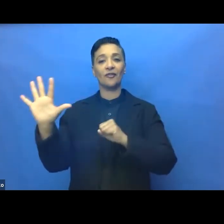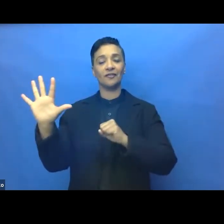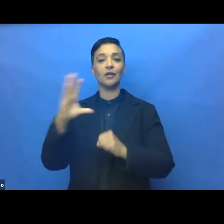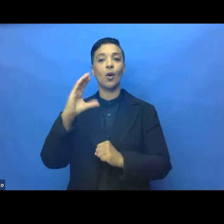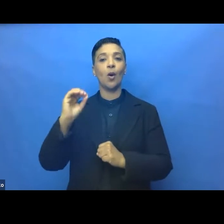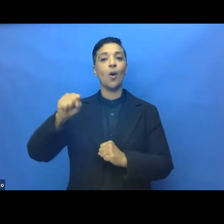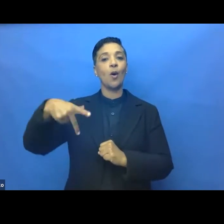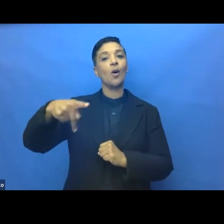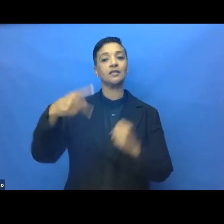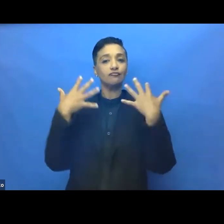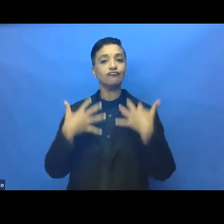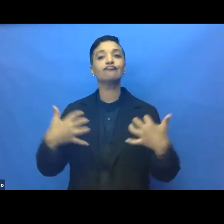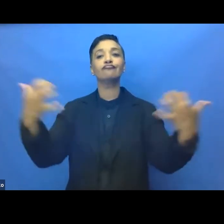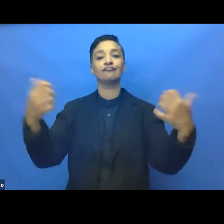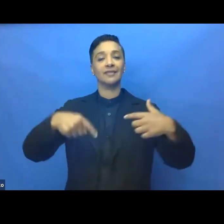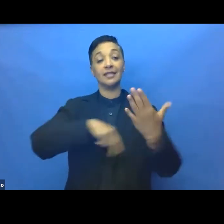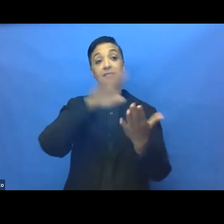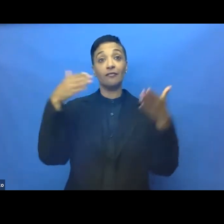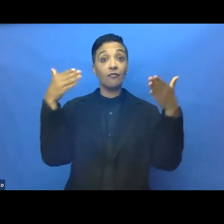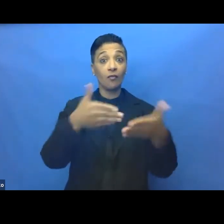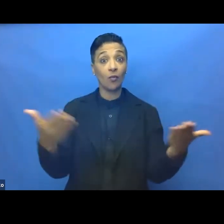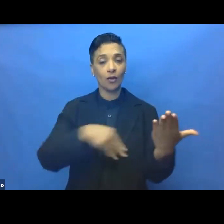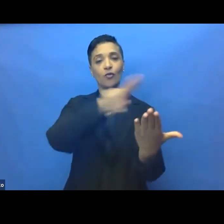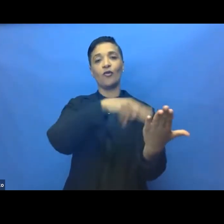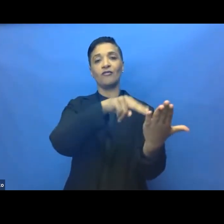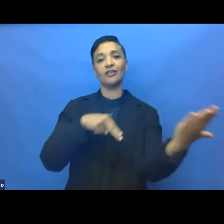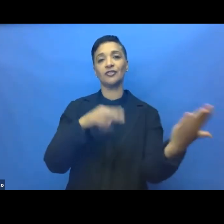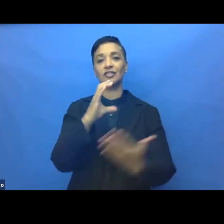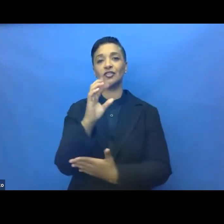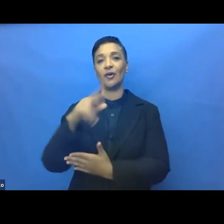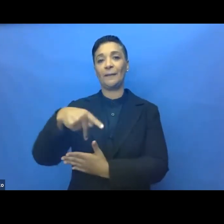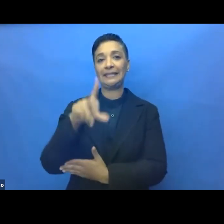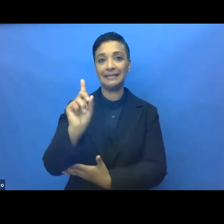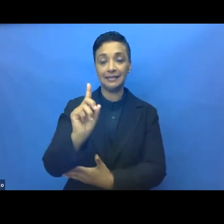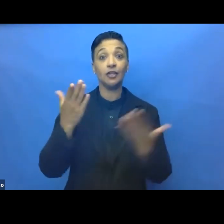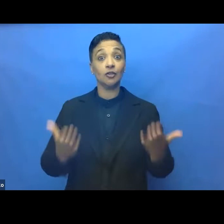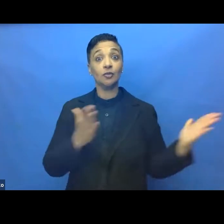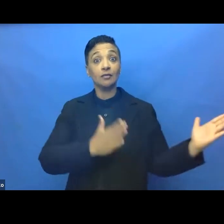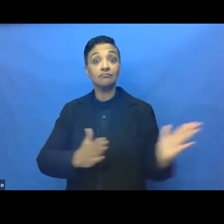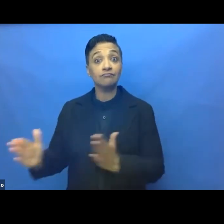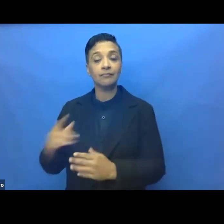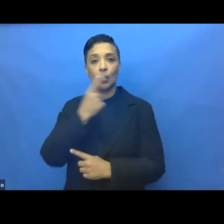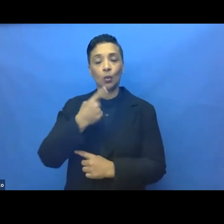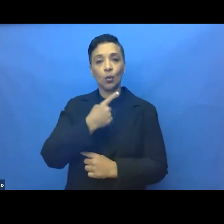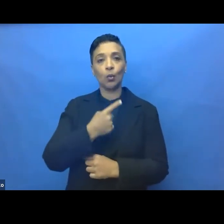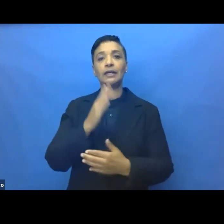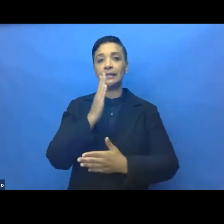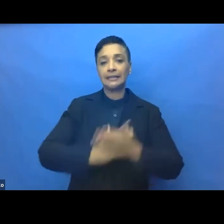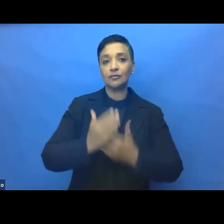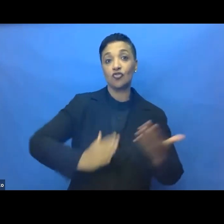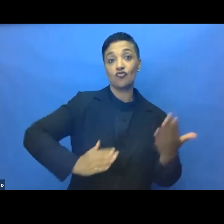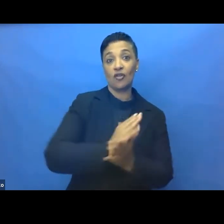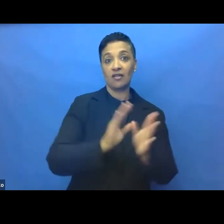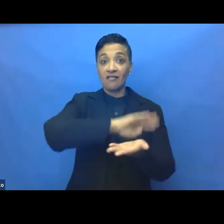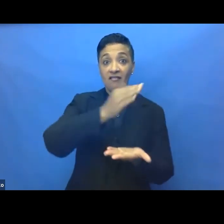Bienvenue à la 15e séance des États parties de